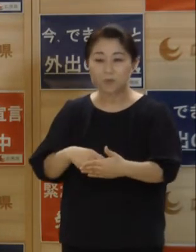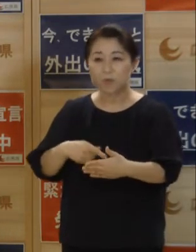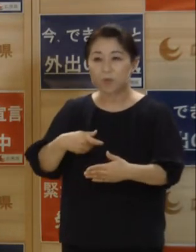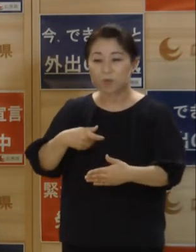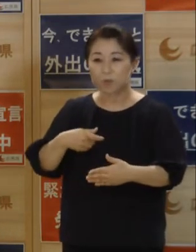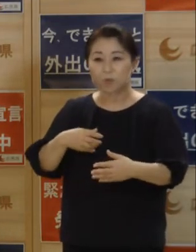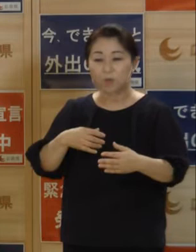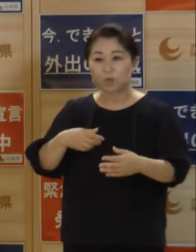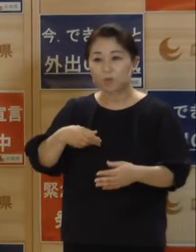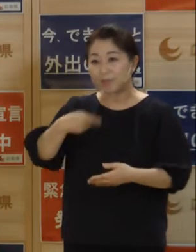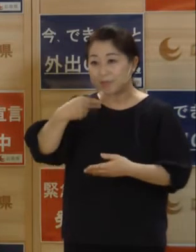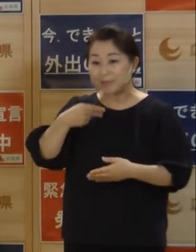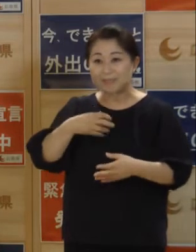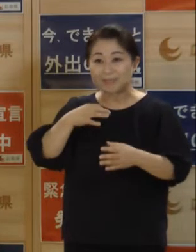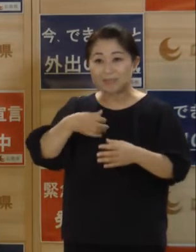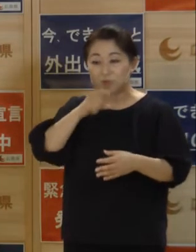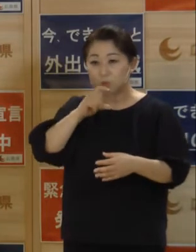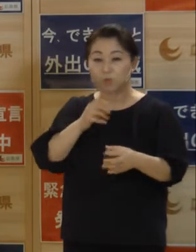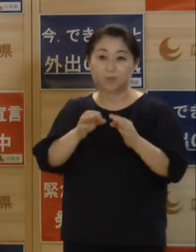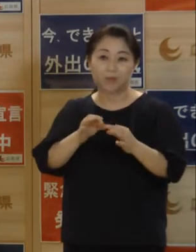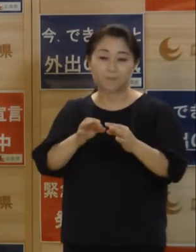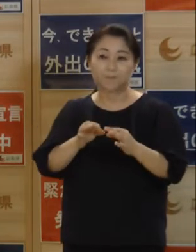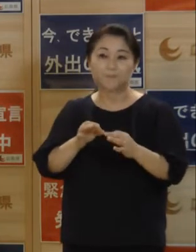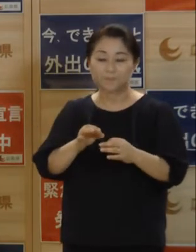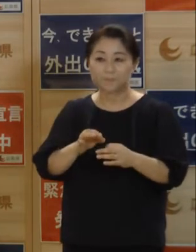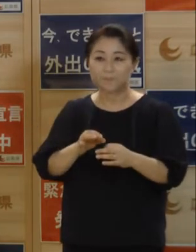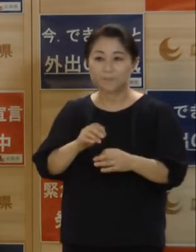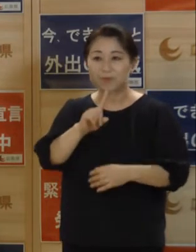の対象になるわけですが、